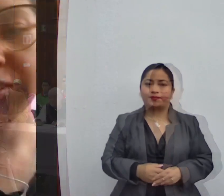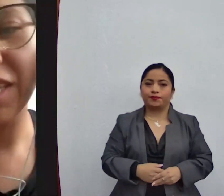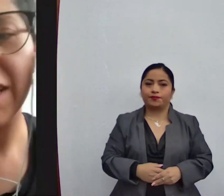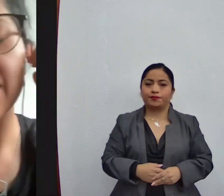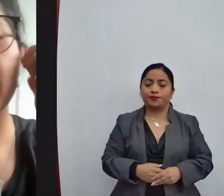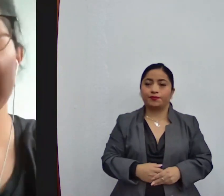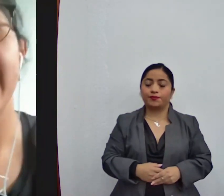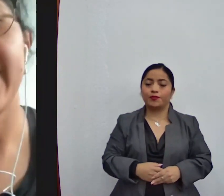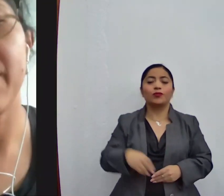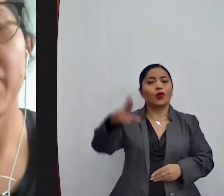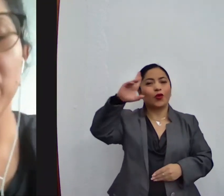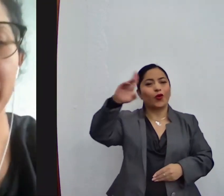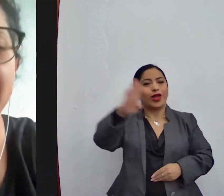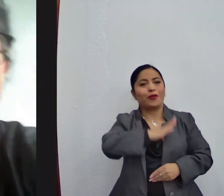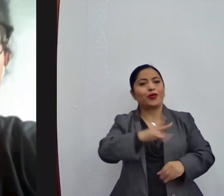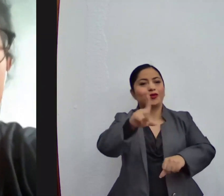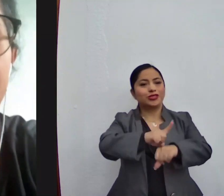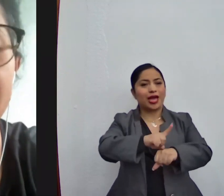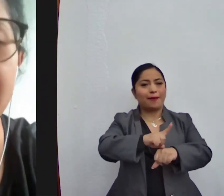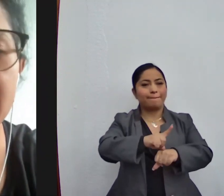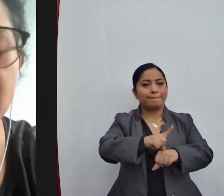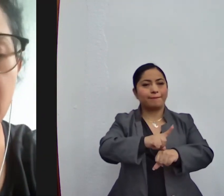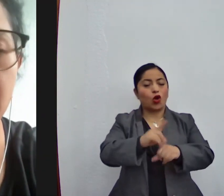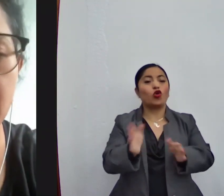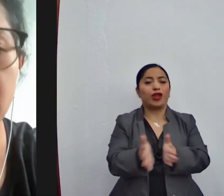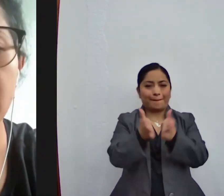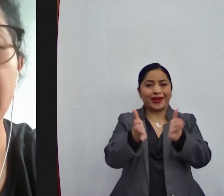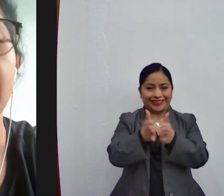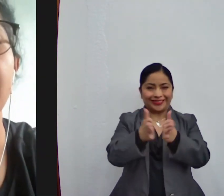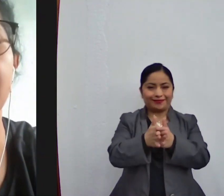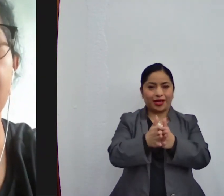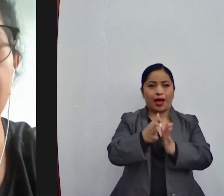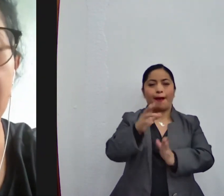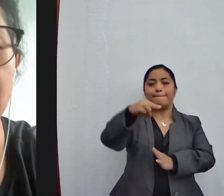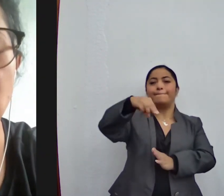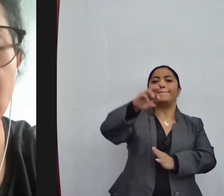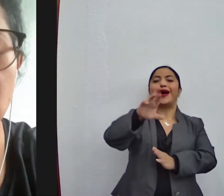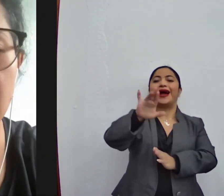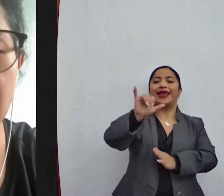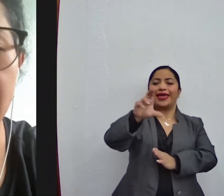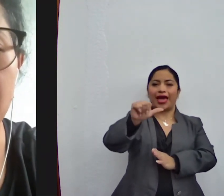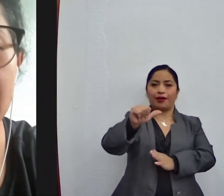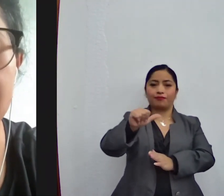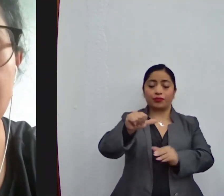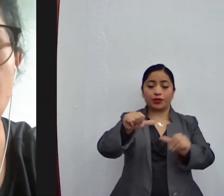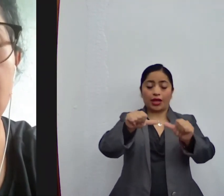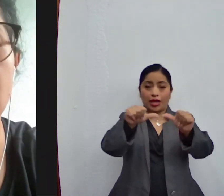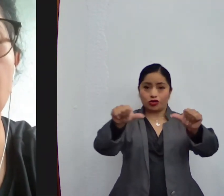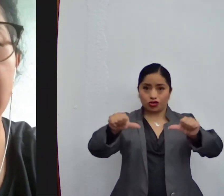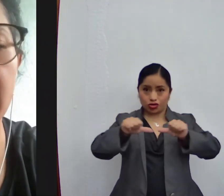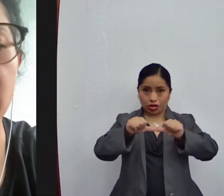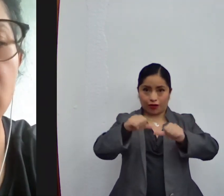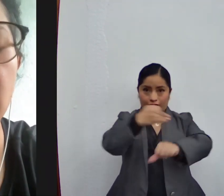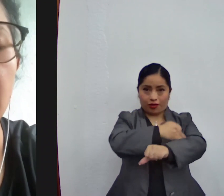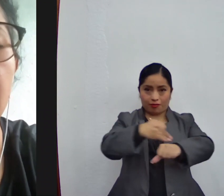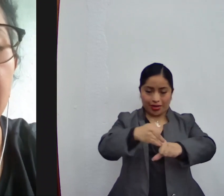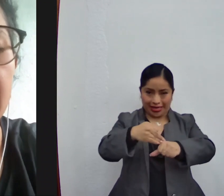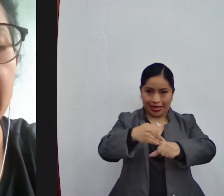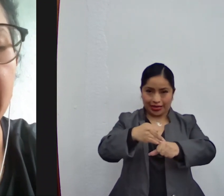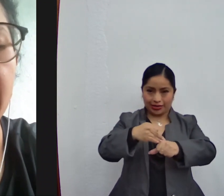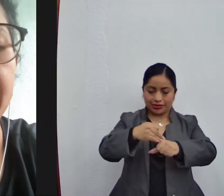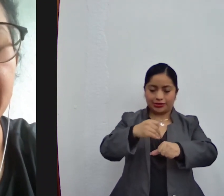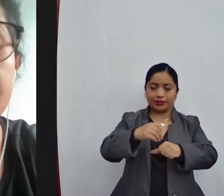¿Qué tal? Buenos días. Mi nombre es Millaray Sánchez Bermeo, de la Asociación Civil Familias y Retos Extraordinarios.